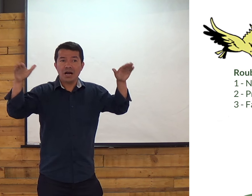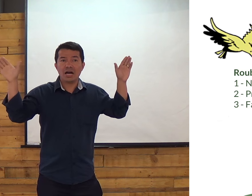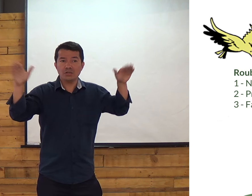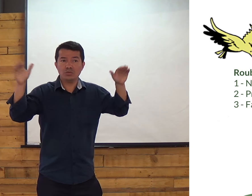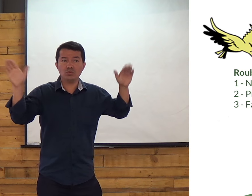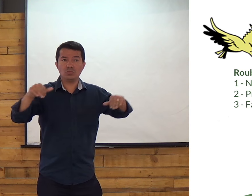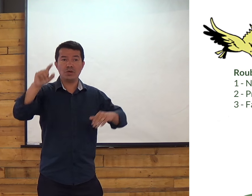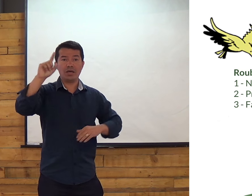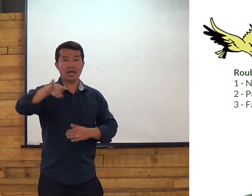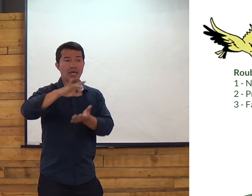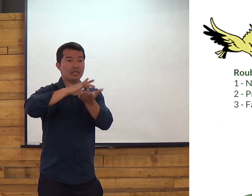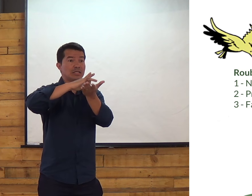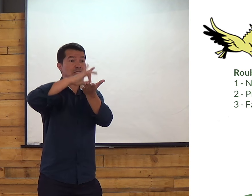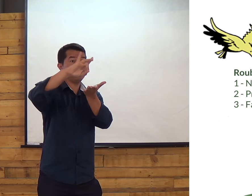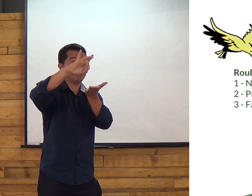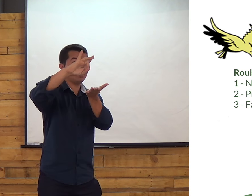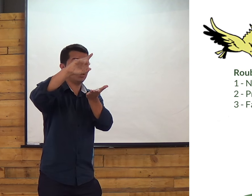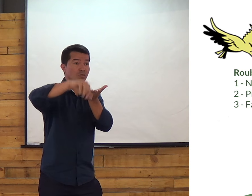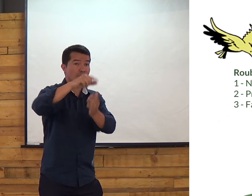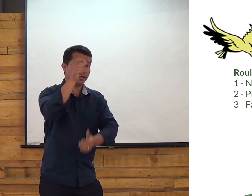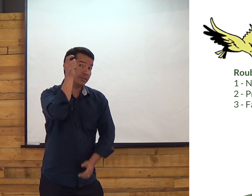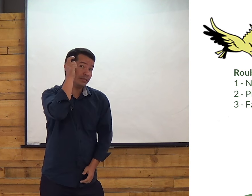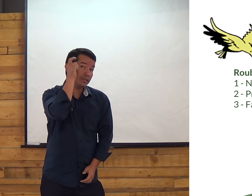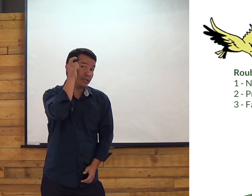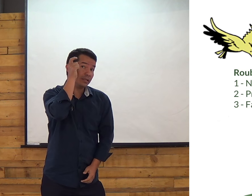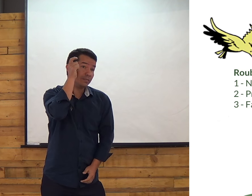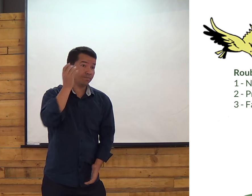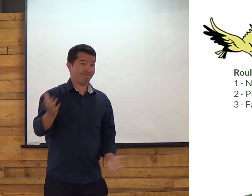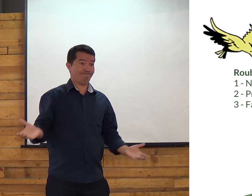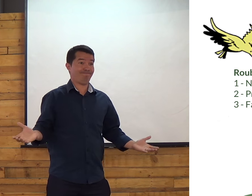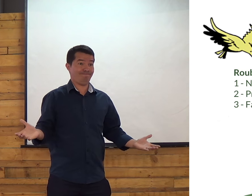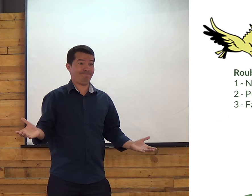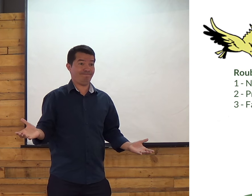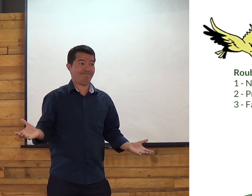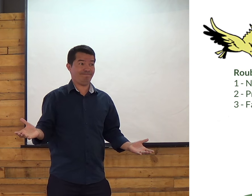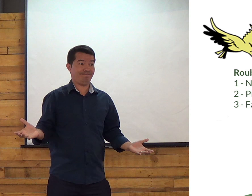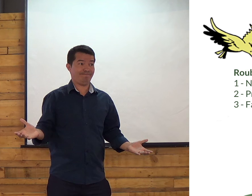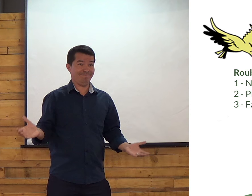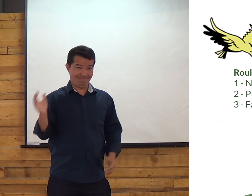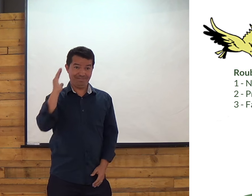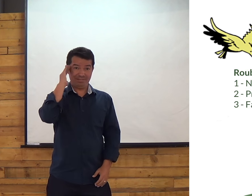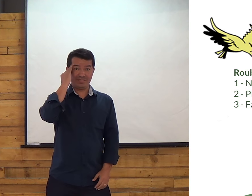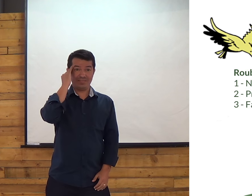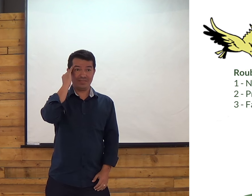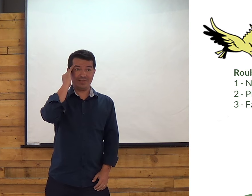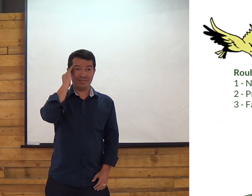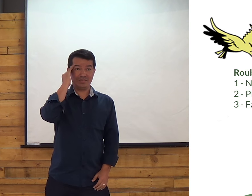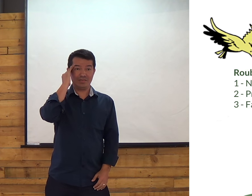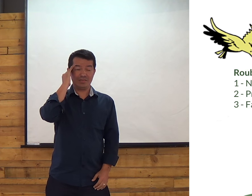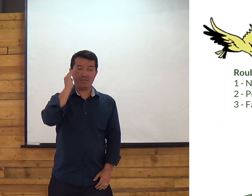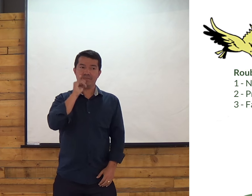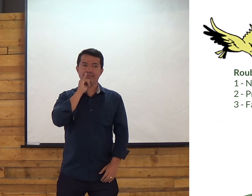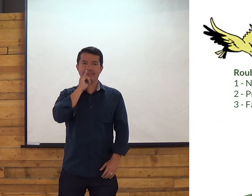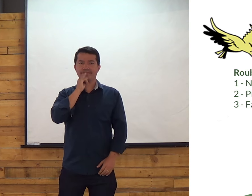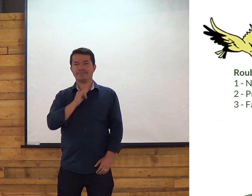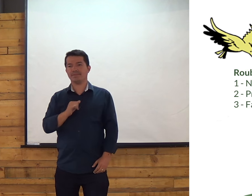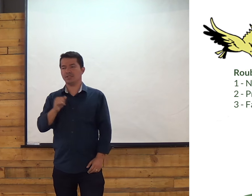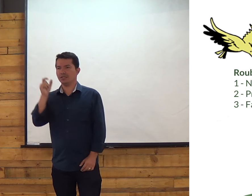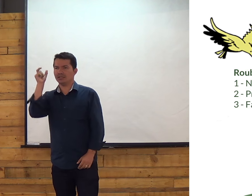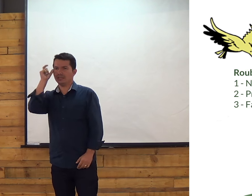de quê? O pássaro, então, é o seu inimigo, é o diabo.